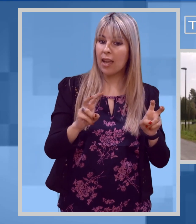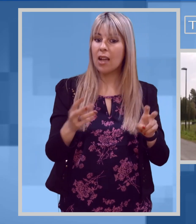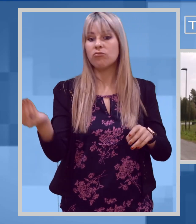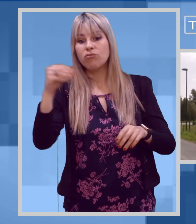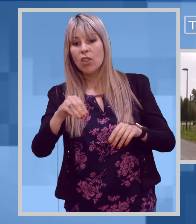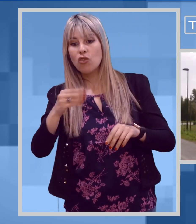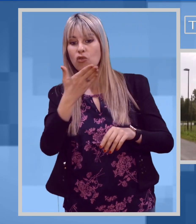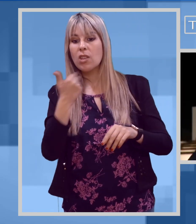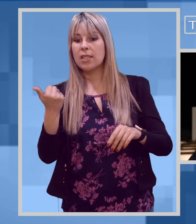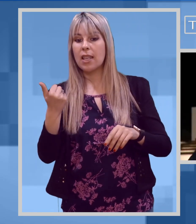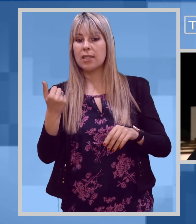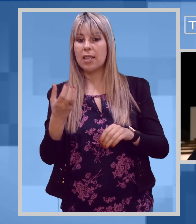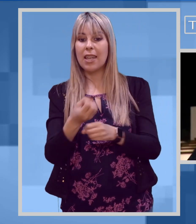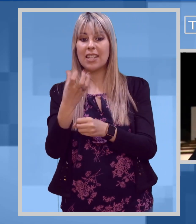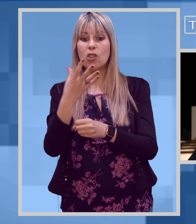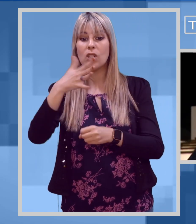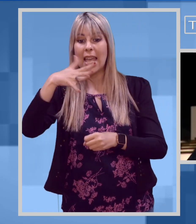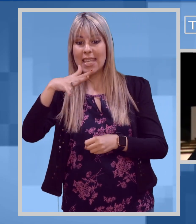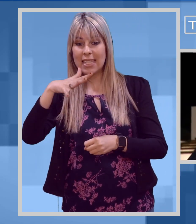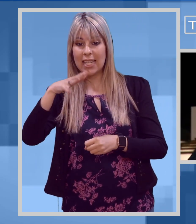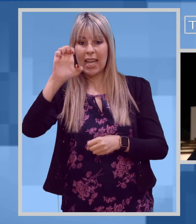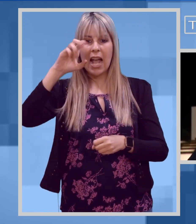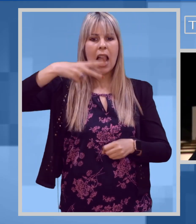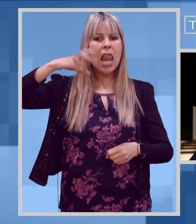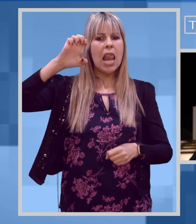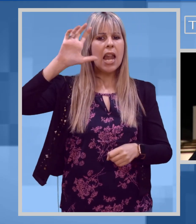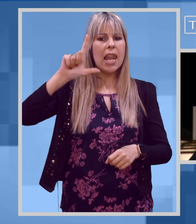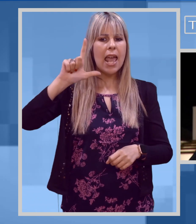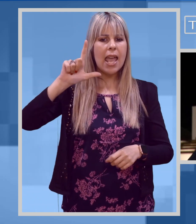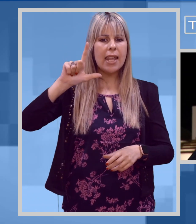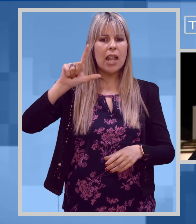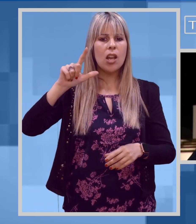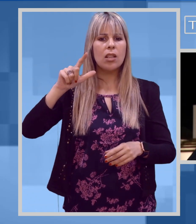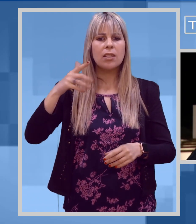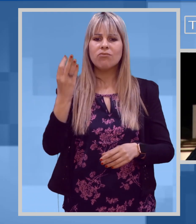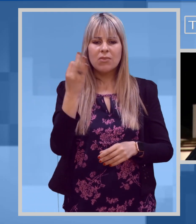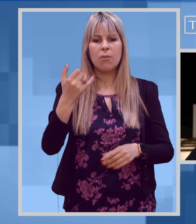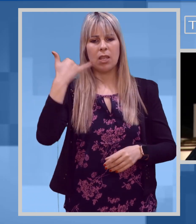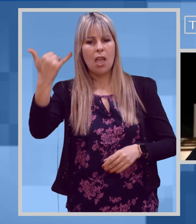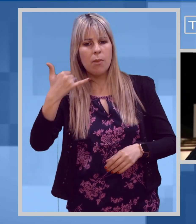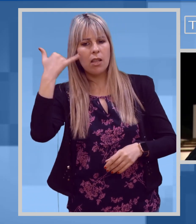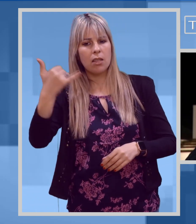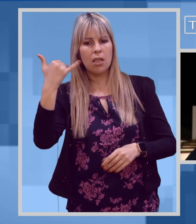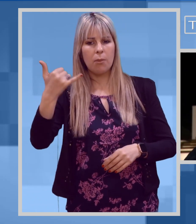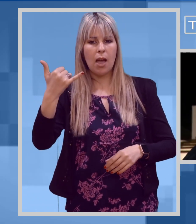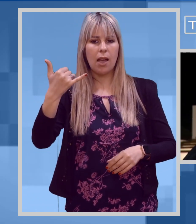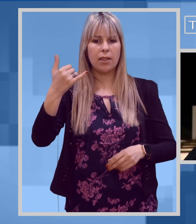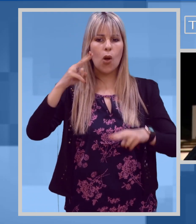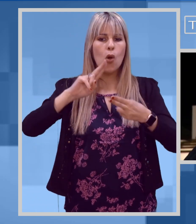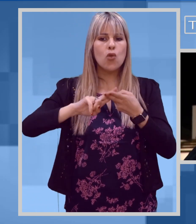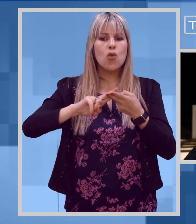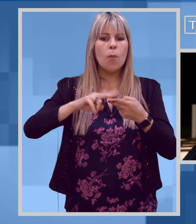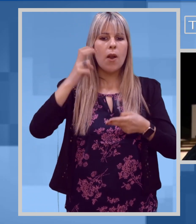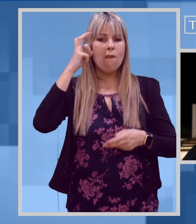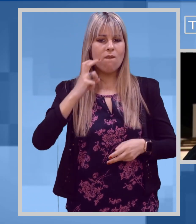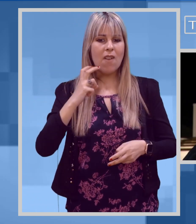anche l'assenza della risorsa idrica. L'Enel, che viene puntualmente chiamata in causa tramite numero verde, interviene,